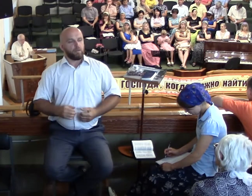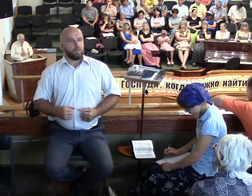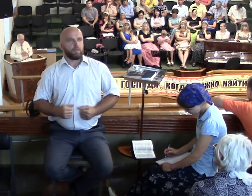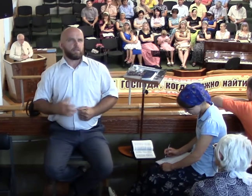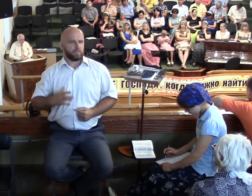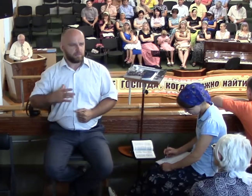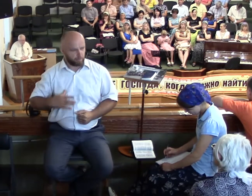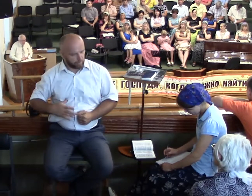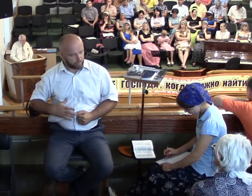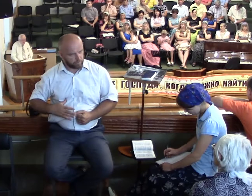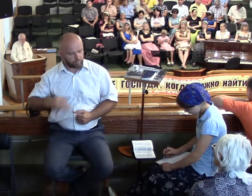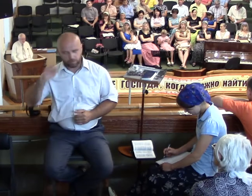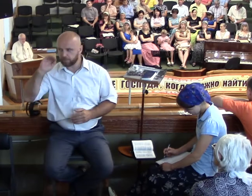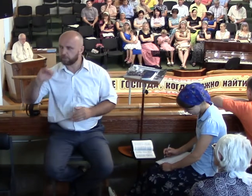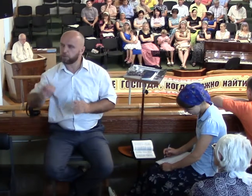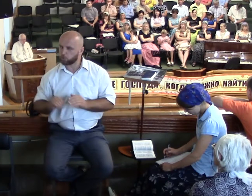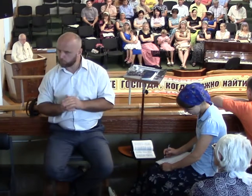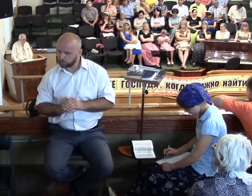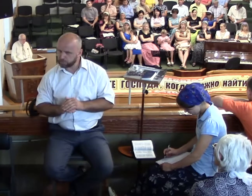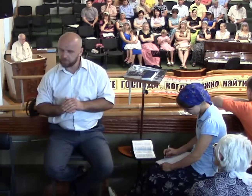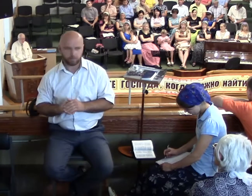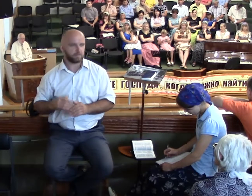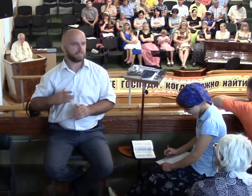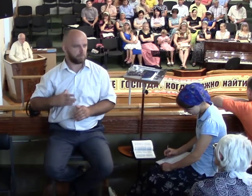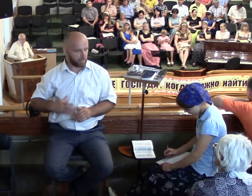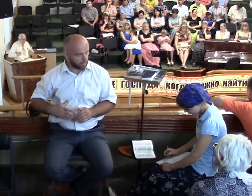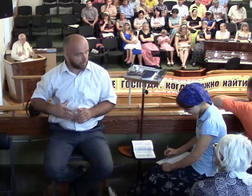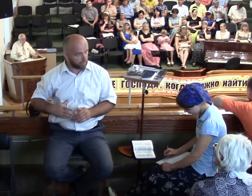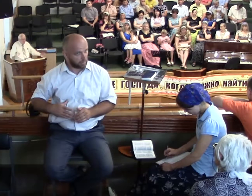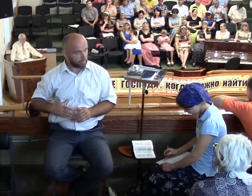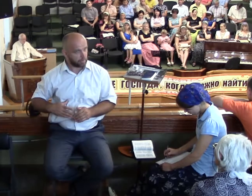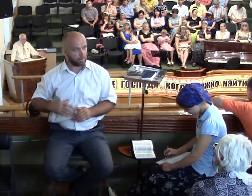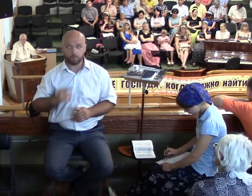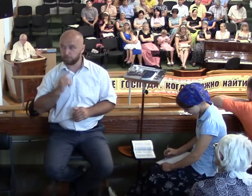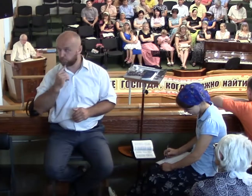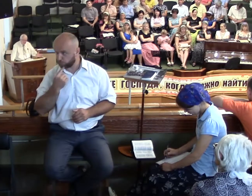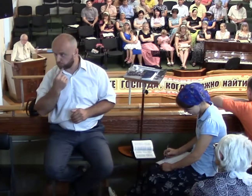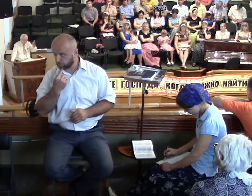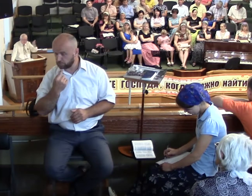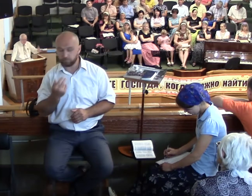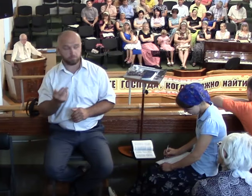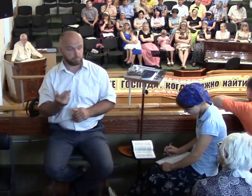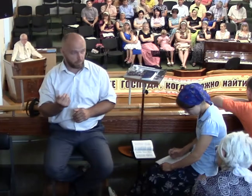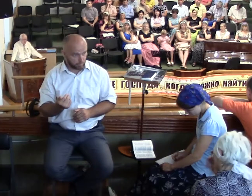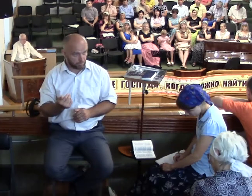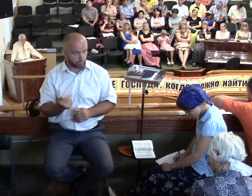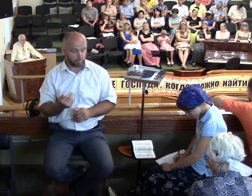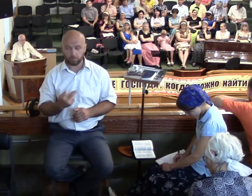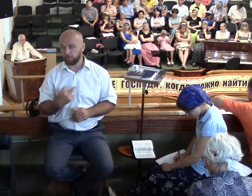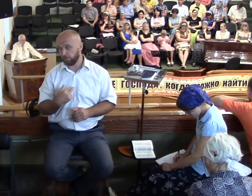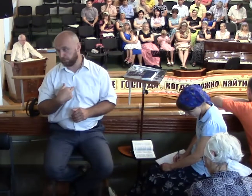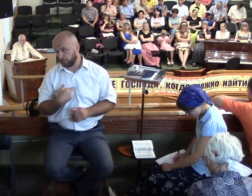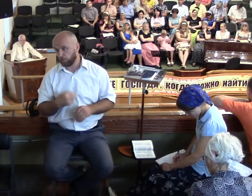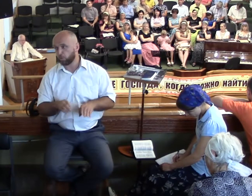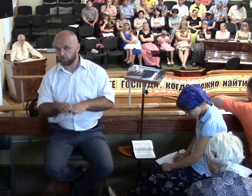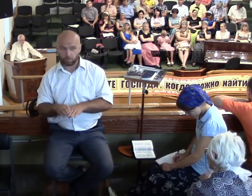наберитесь кротости и смирения. И пусть время, которое вам Господь отмерил, будет